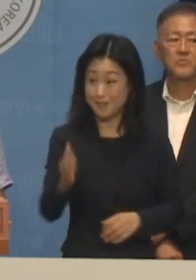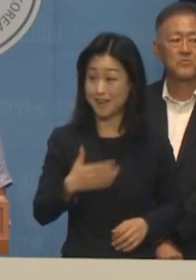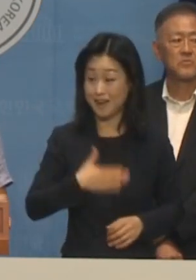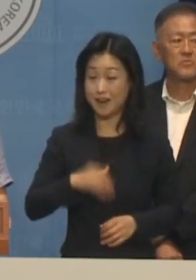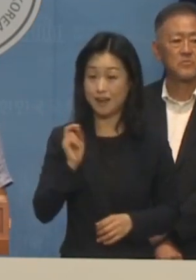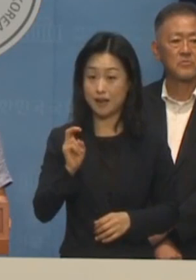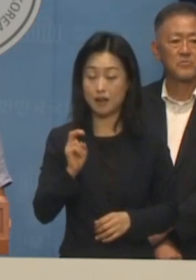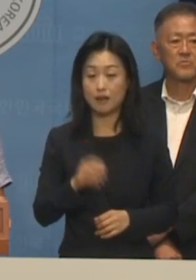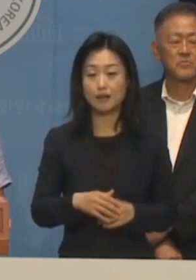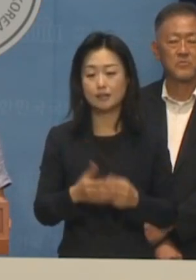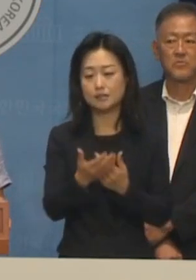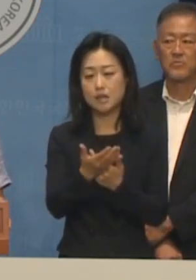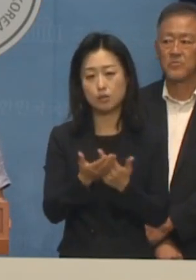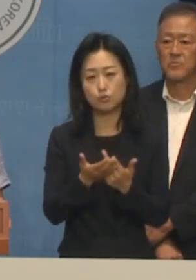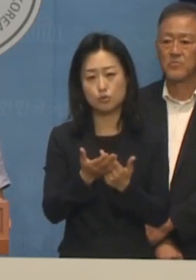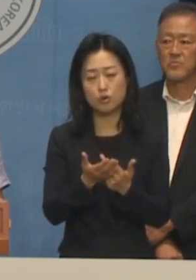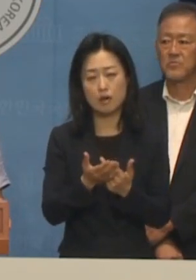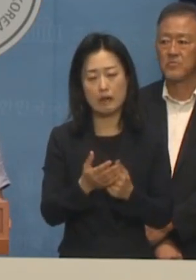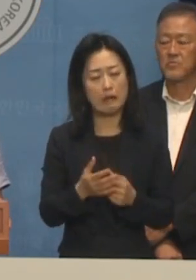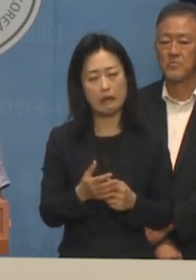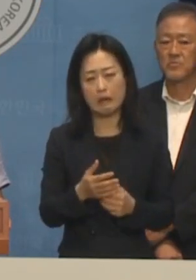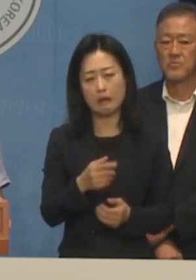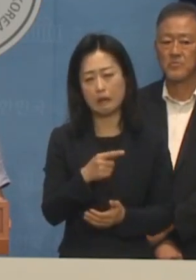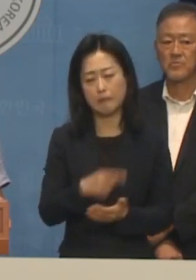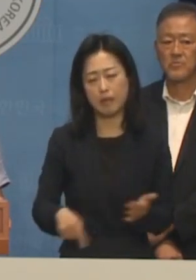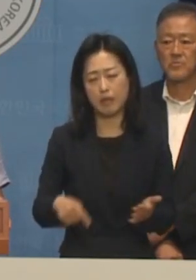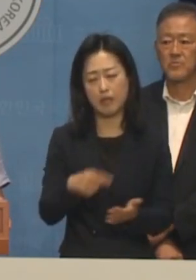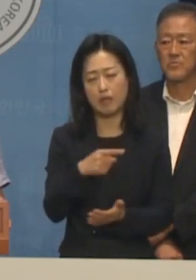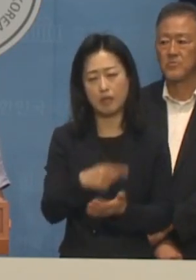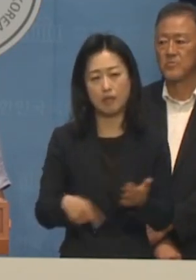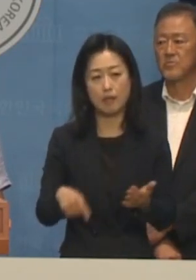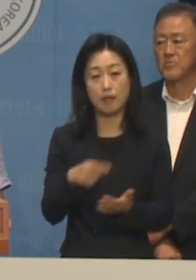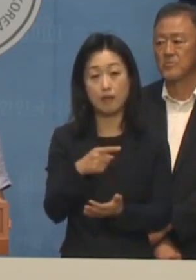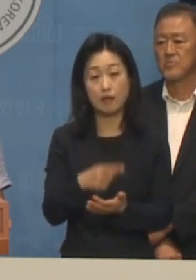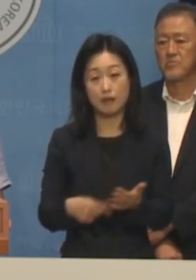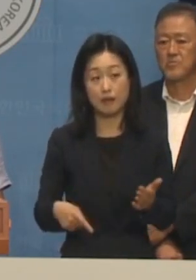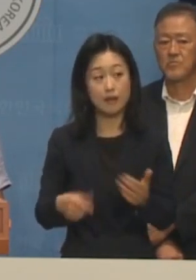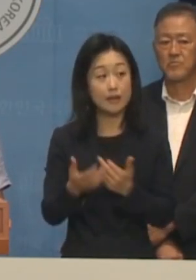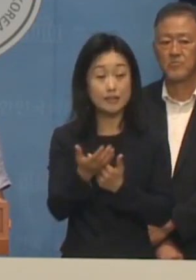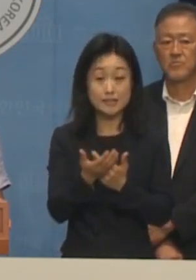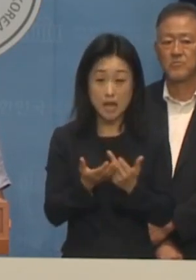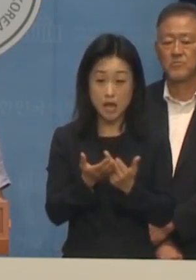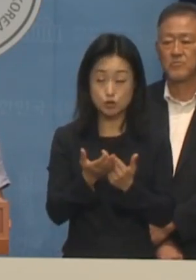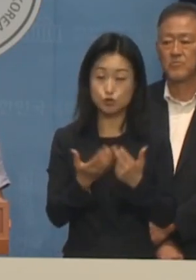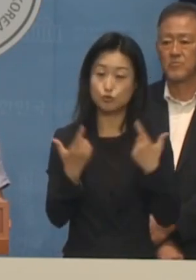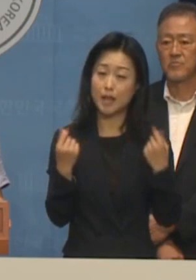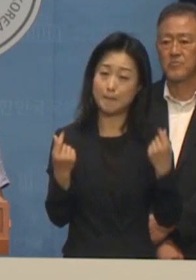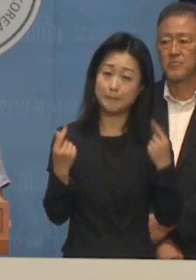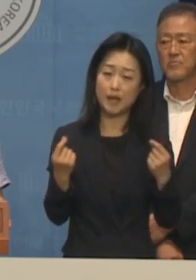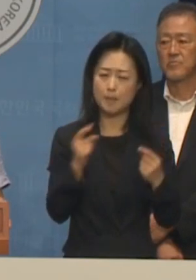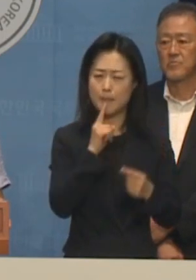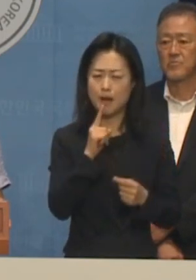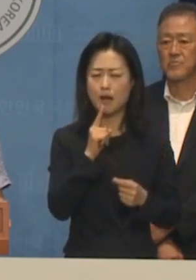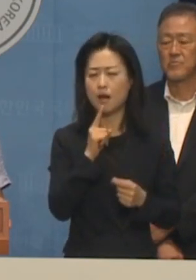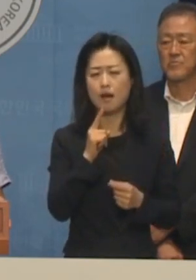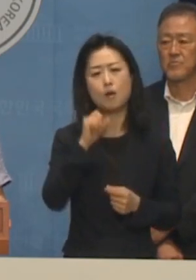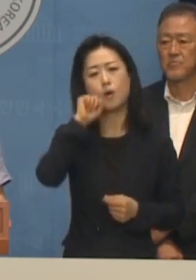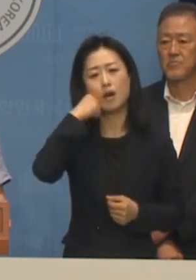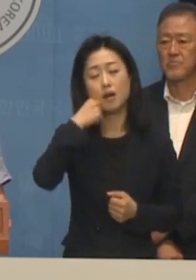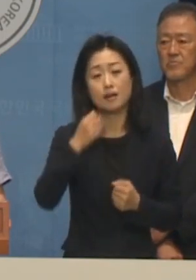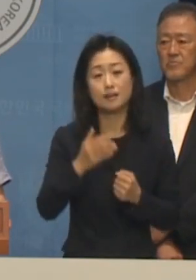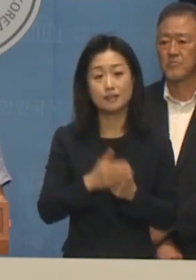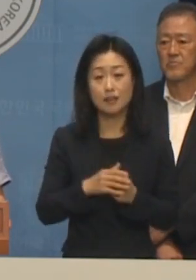아시겠지만 제주도가 많이 망가지고 있습니다. 제주의 가치, 제주다움 이런 것들이 무너지면서